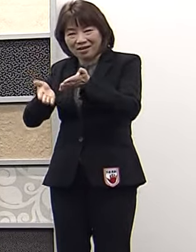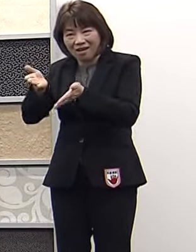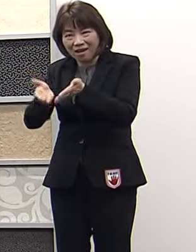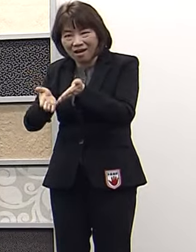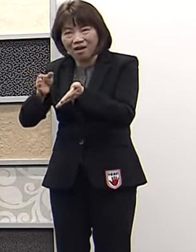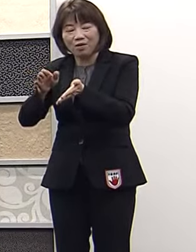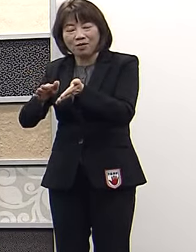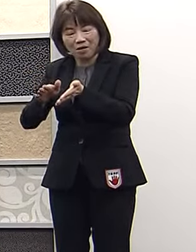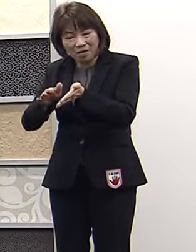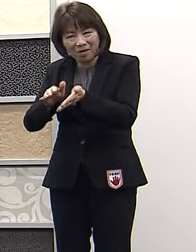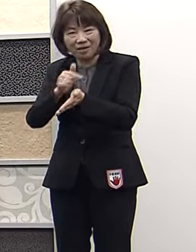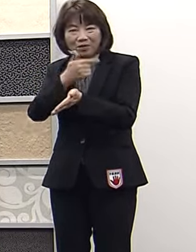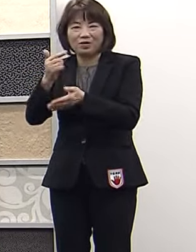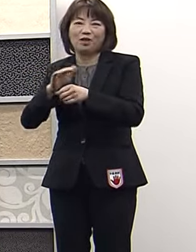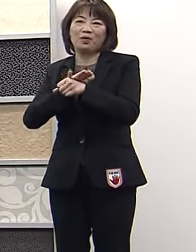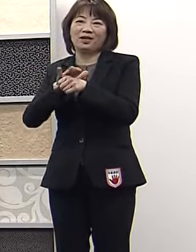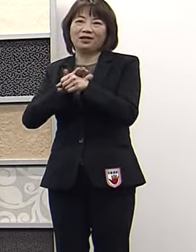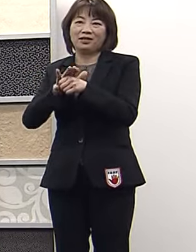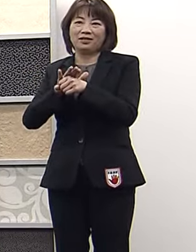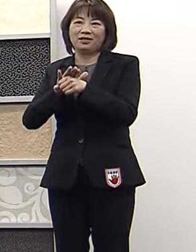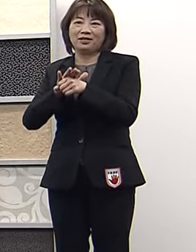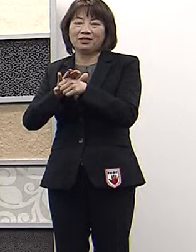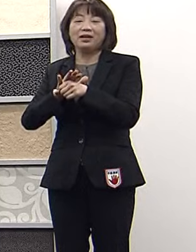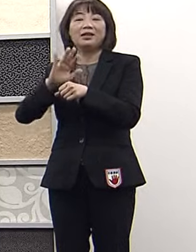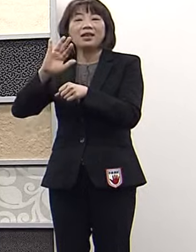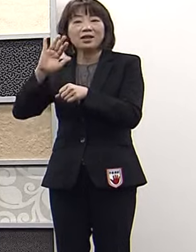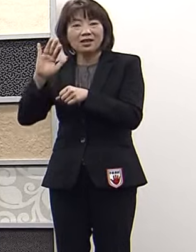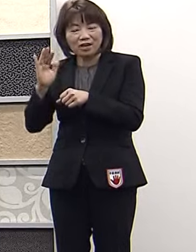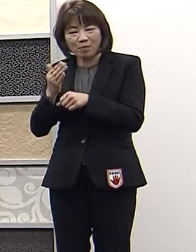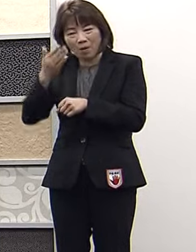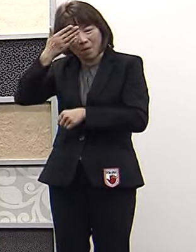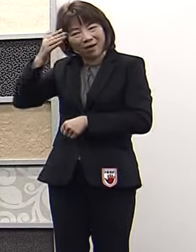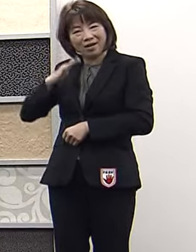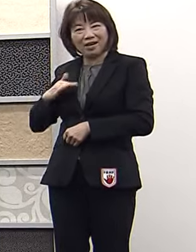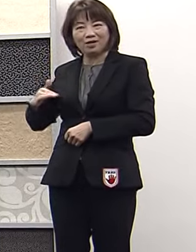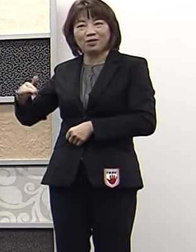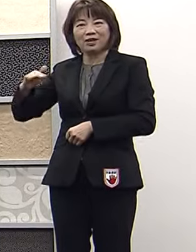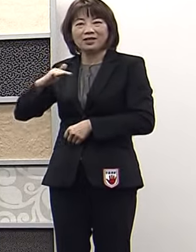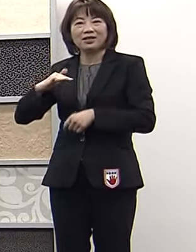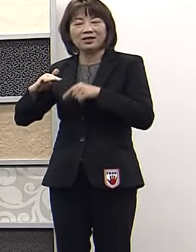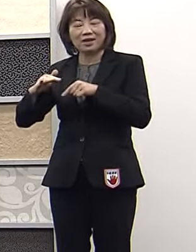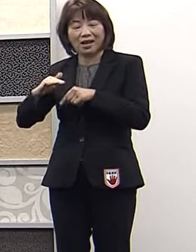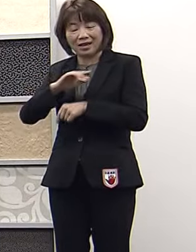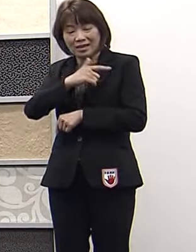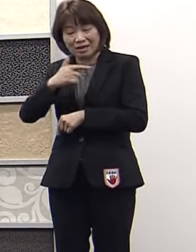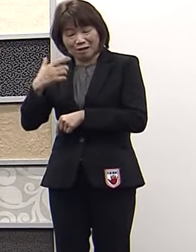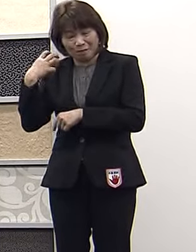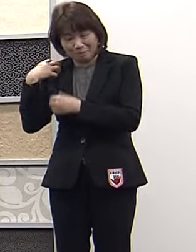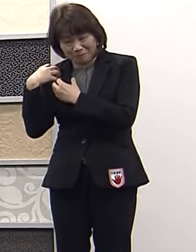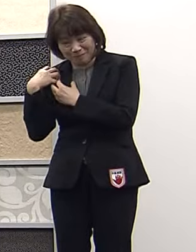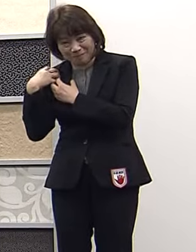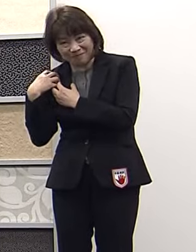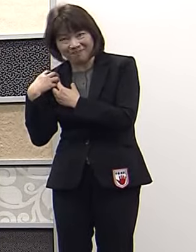大変尊い行為だとは思いますが、それがゆえにですね、そのご本人のにさまざま負担が過重にな